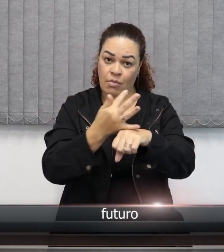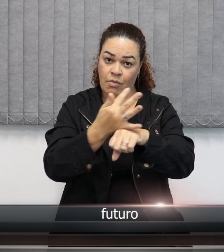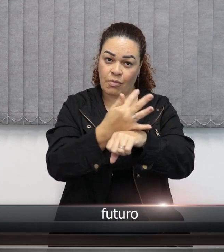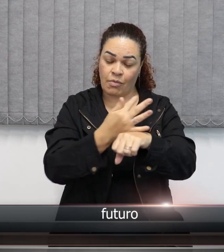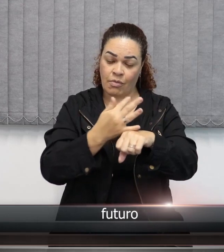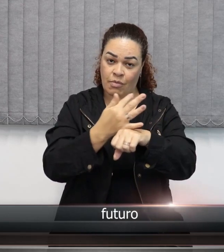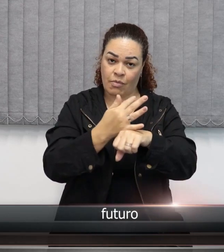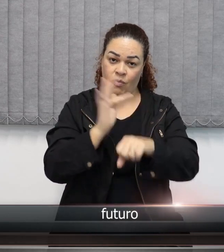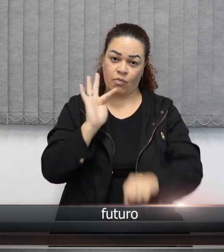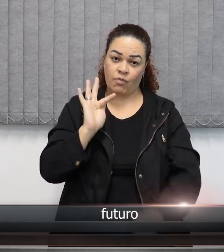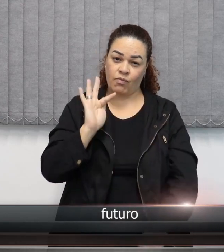futuro,